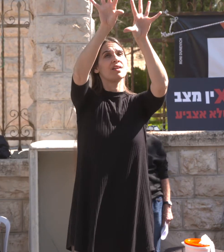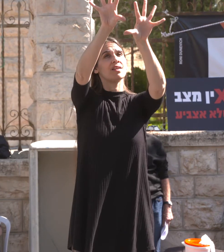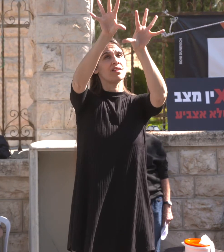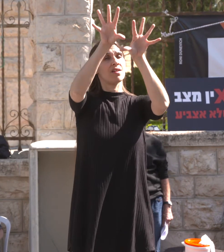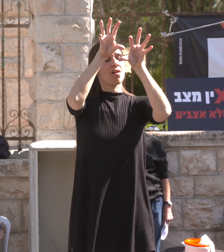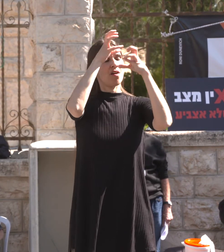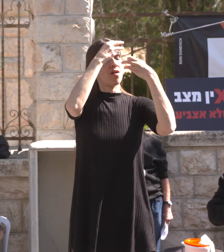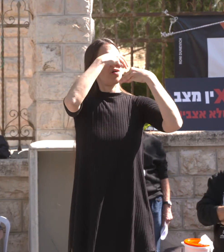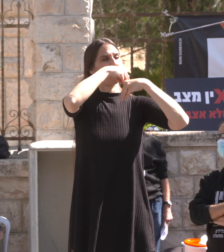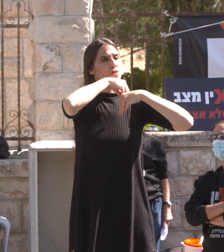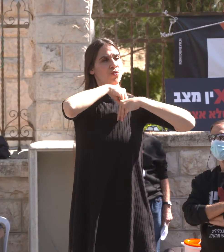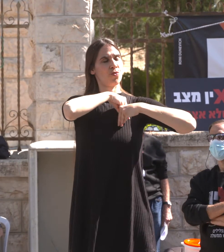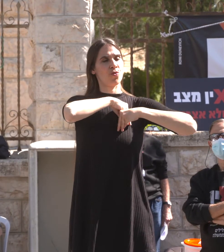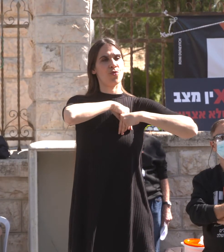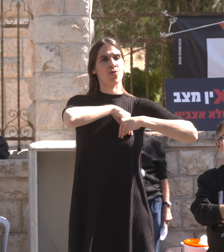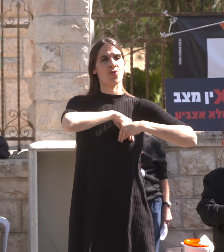את